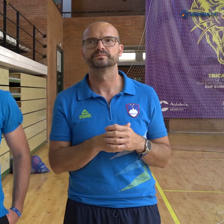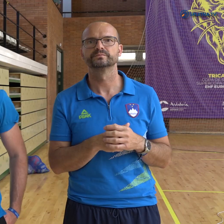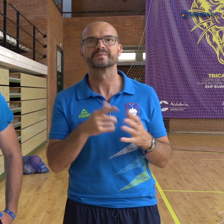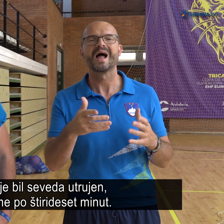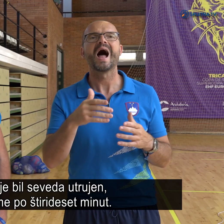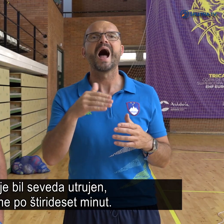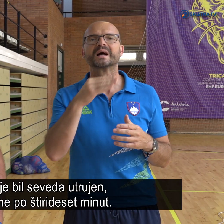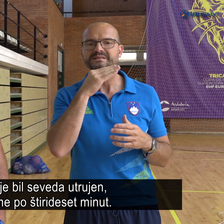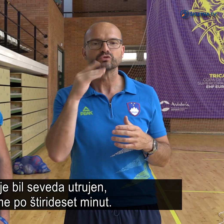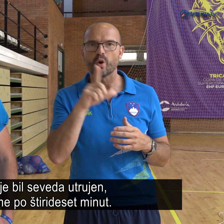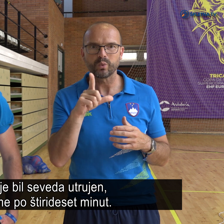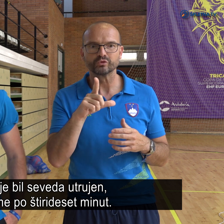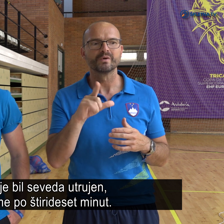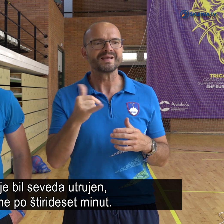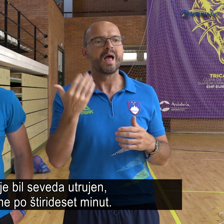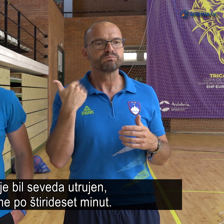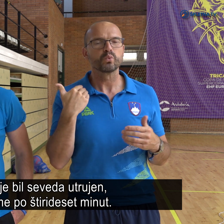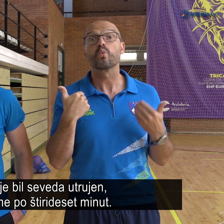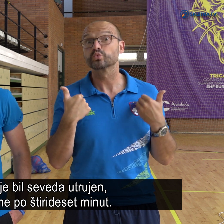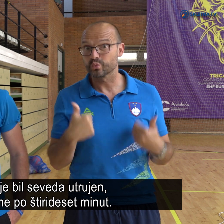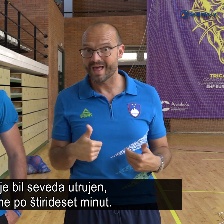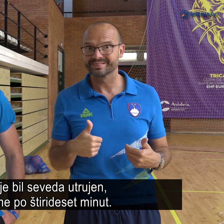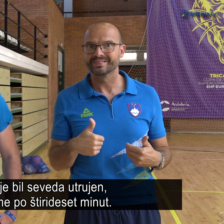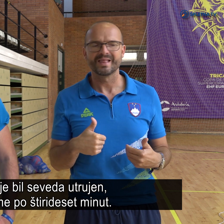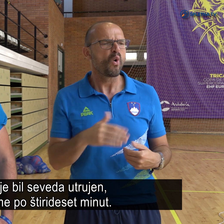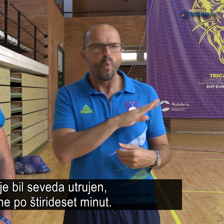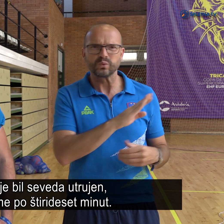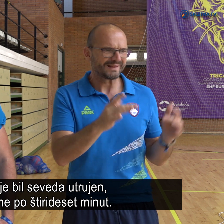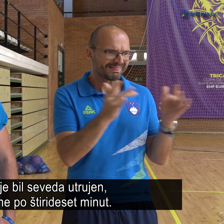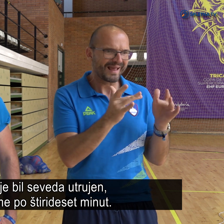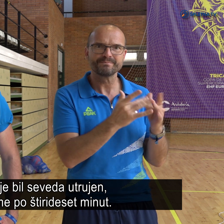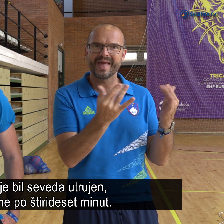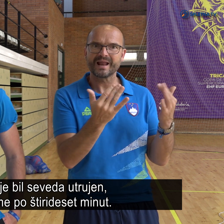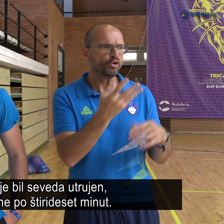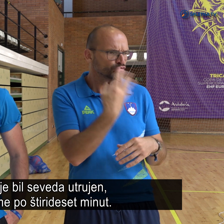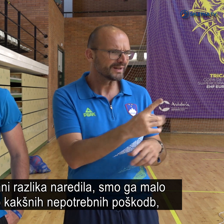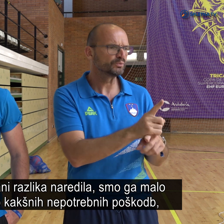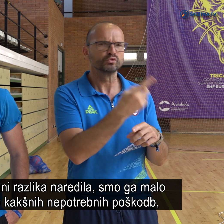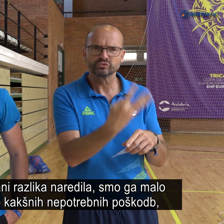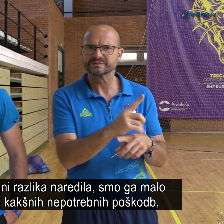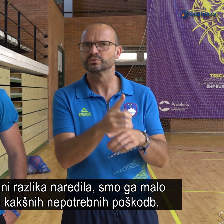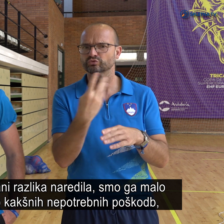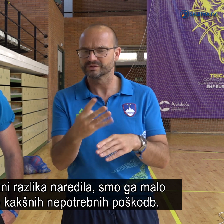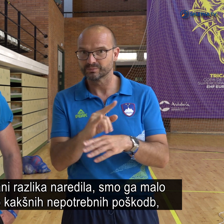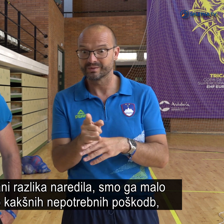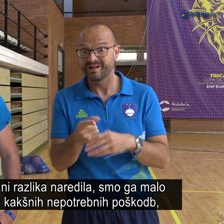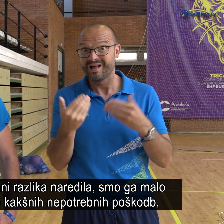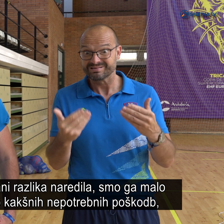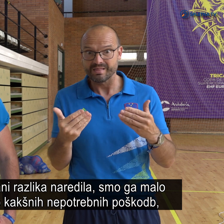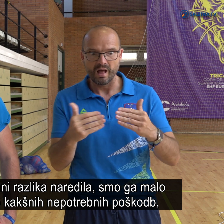Saša Lukić je bil seveda utrujen, igra cele tekme po 40 minut. Danes, ko se je pač razlika naredila z